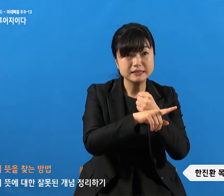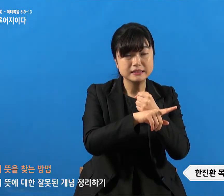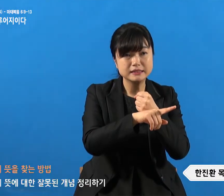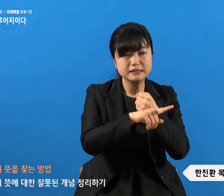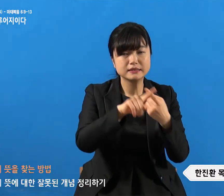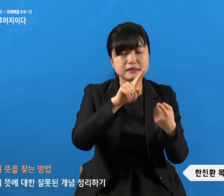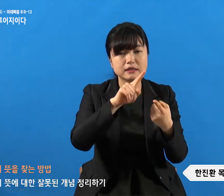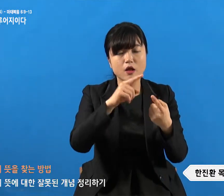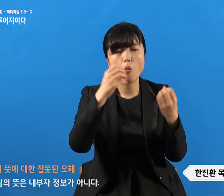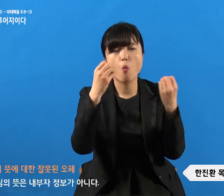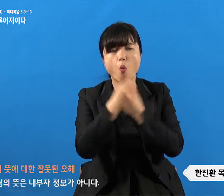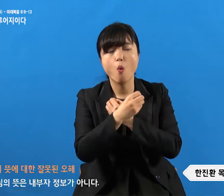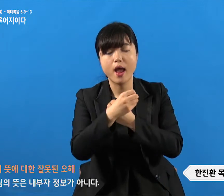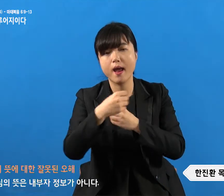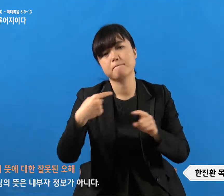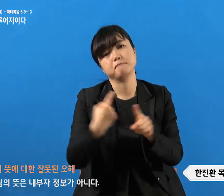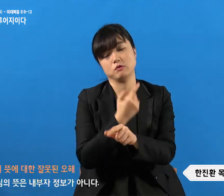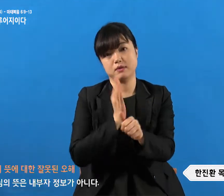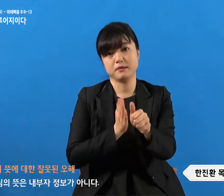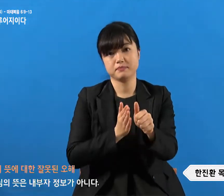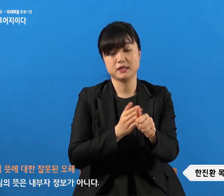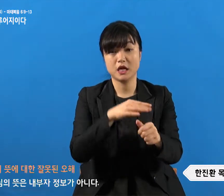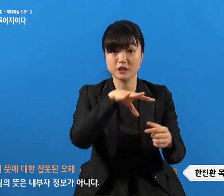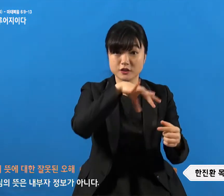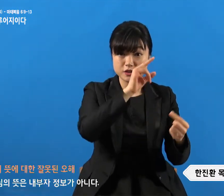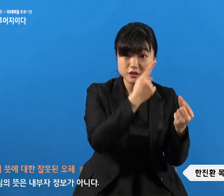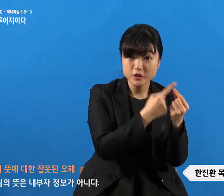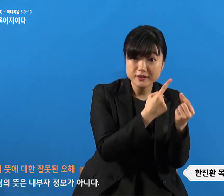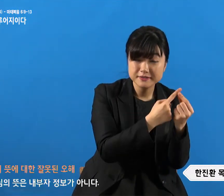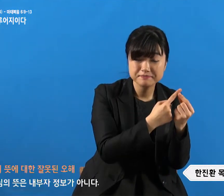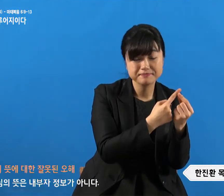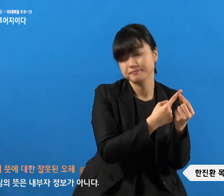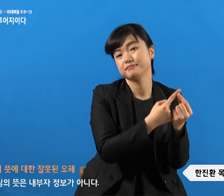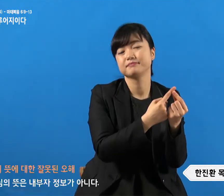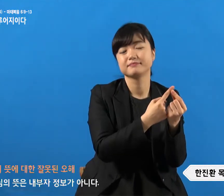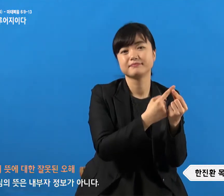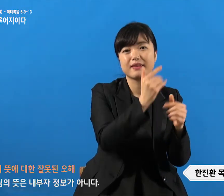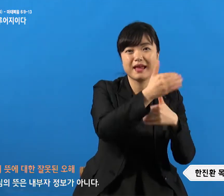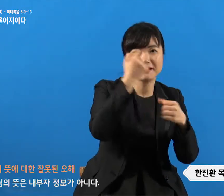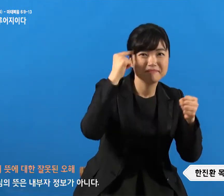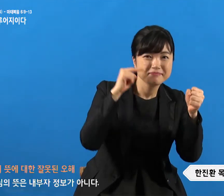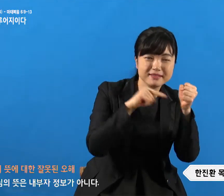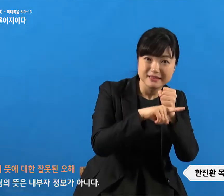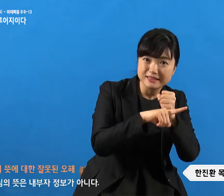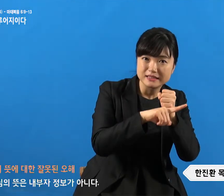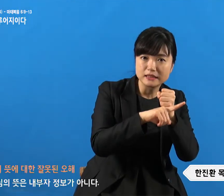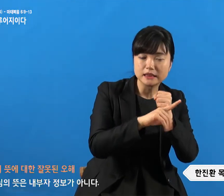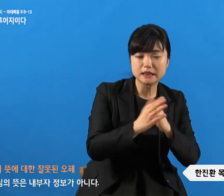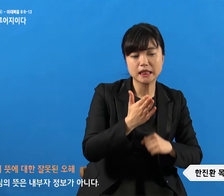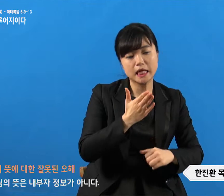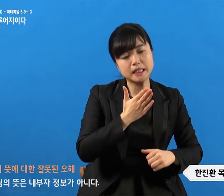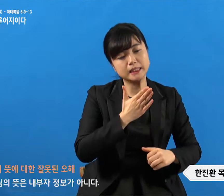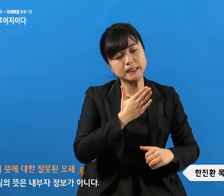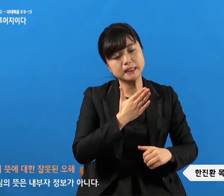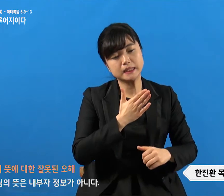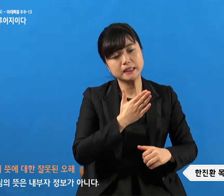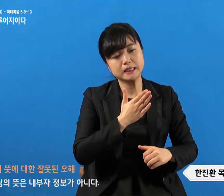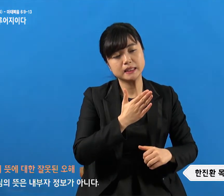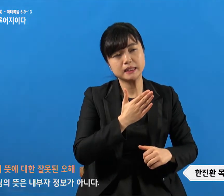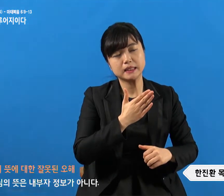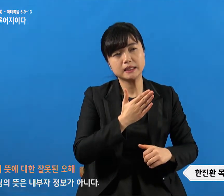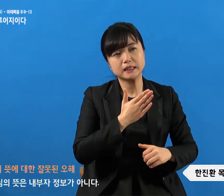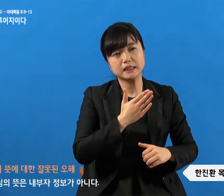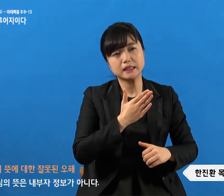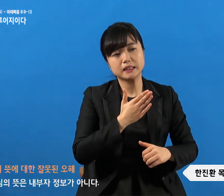잘못된 오해가 세 가지 있습니다. 첫째는 하나님의 뜻을 내부자